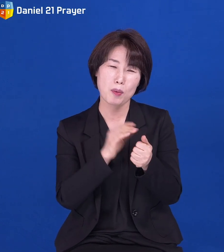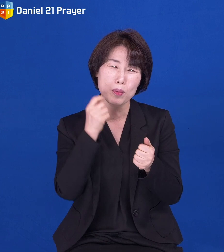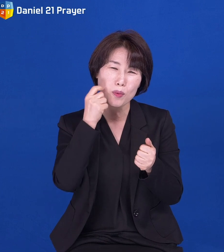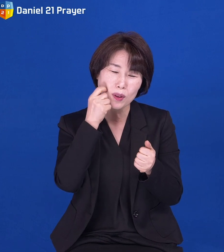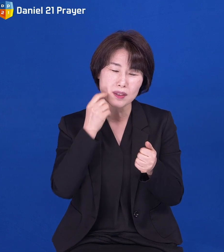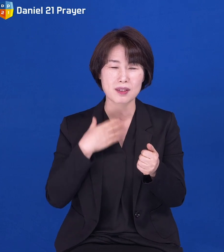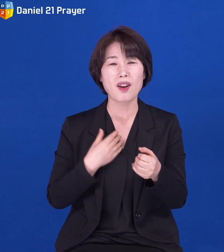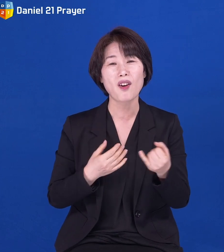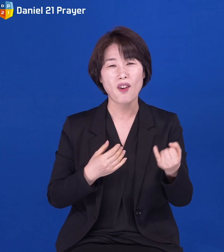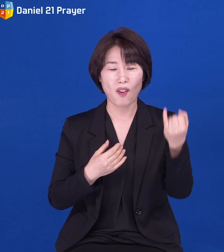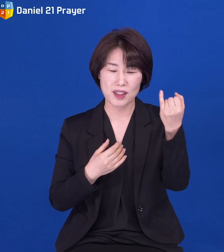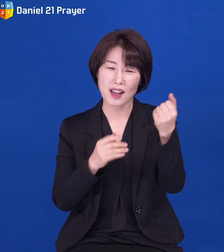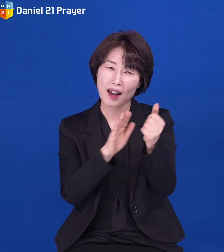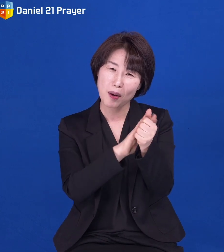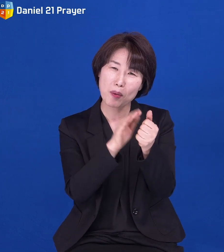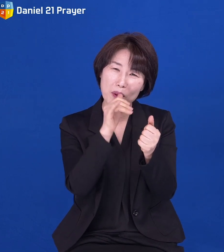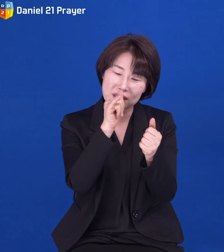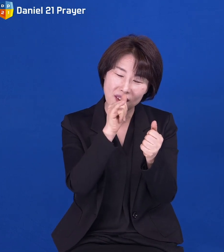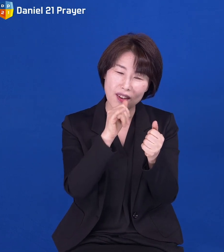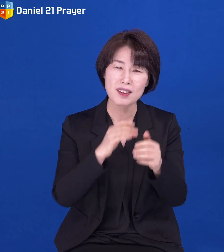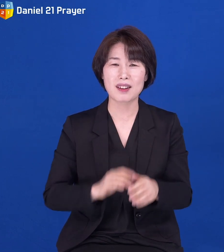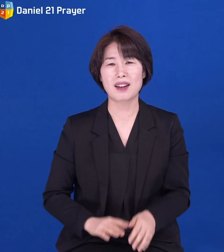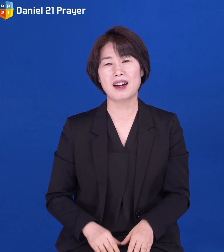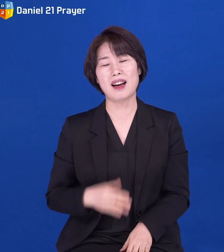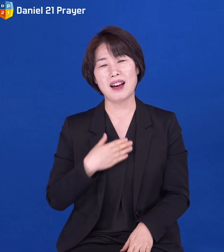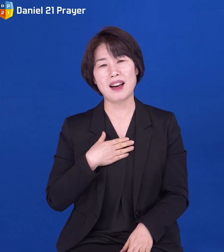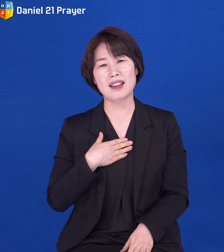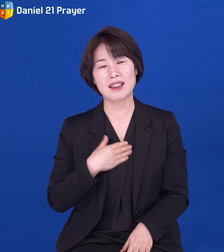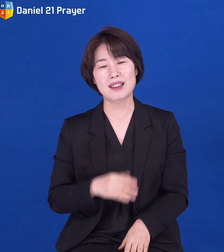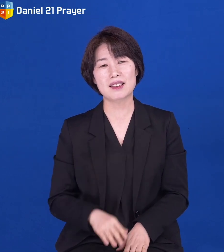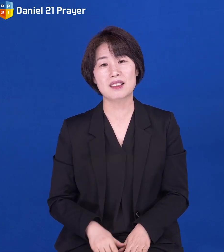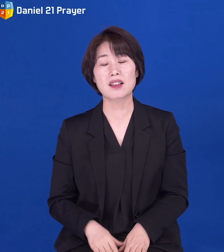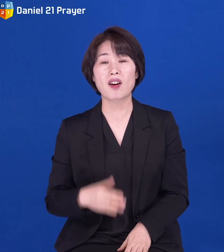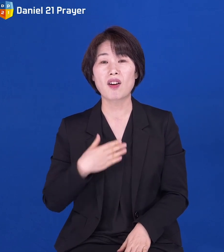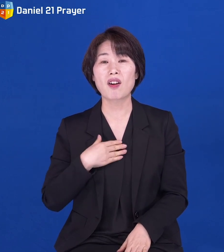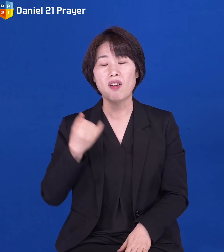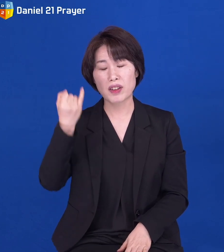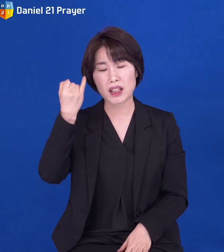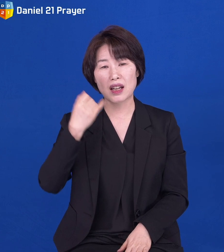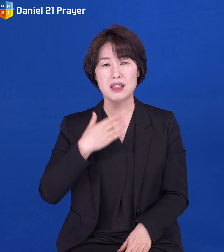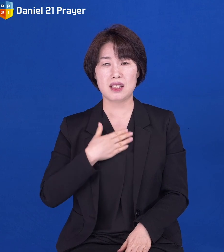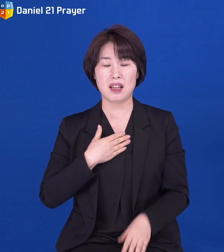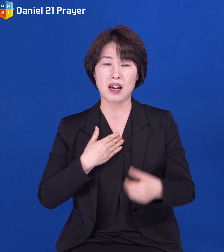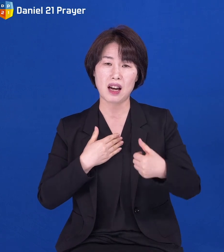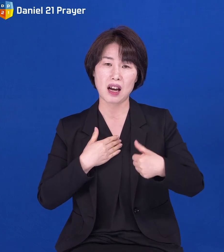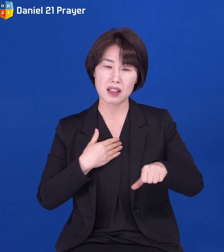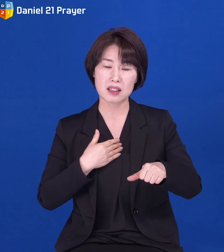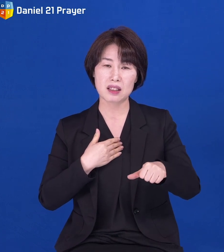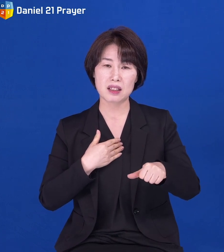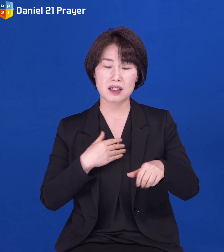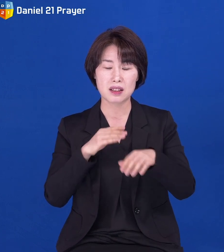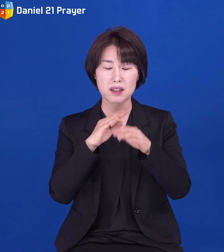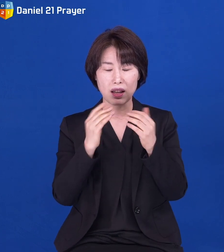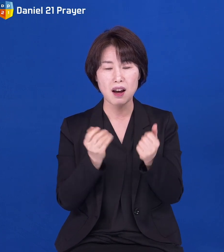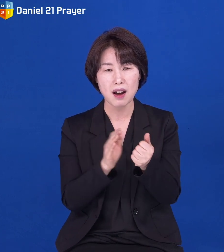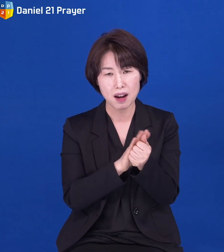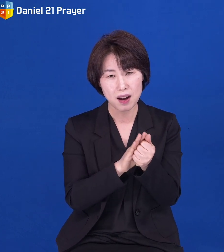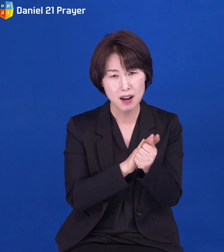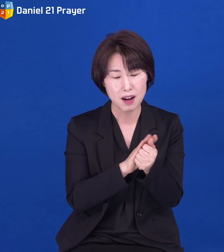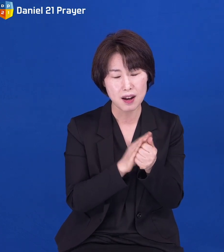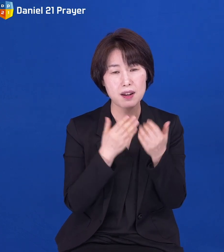지금 거의 키워주다시피 했어요. 저희 친언니가 시집 가기 전까지 아이를 거의 데리고 다니면서 놀이치료부터 아까 언어 치료한다고